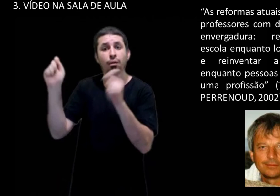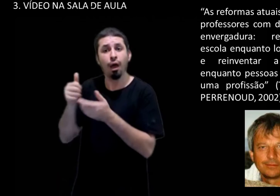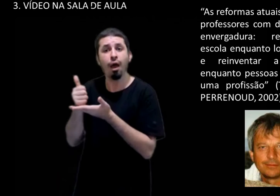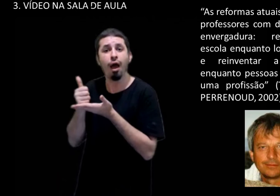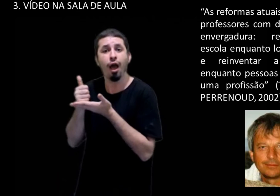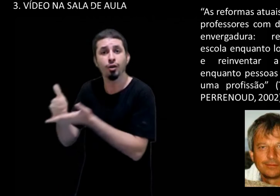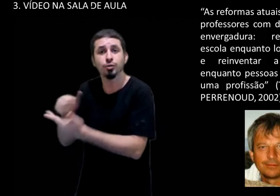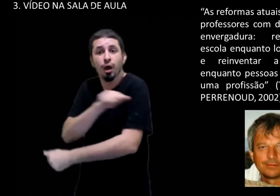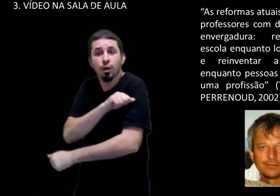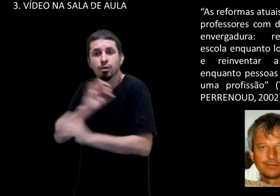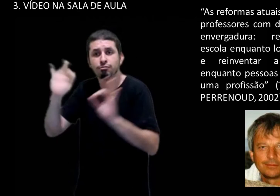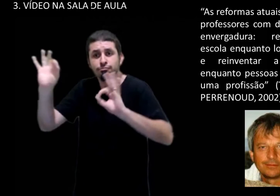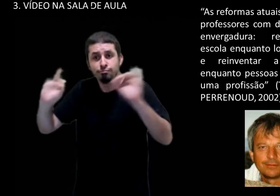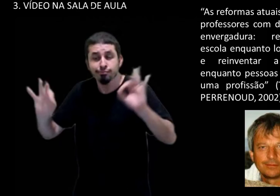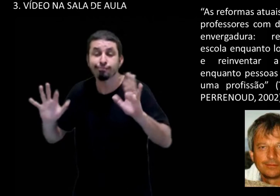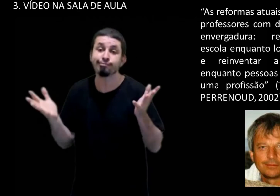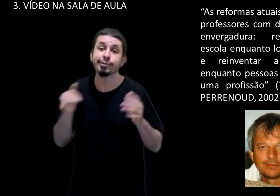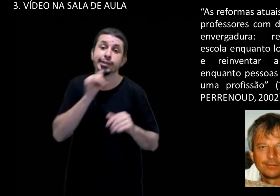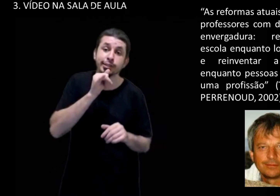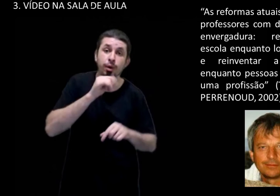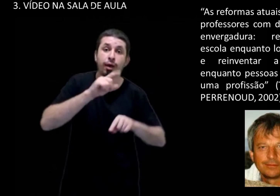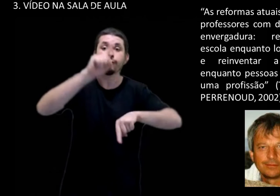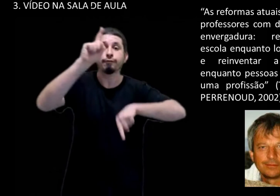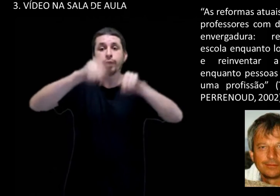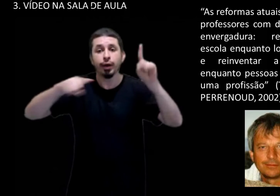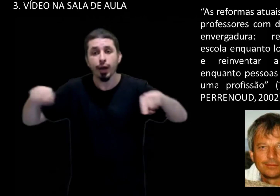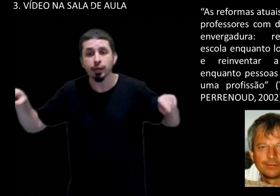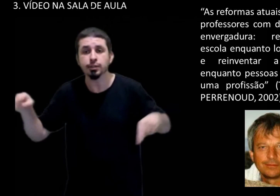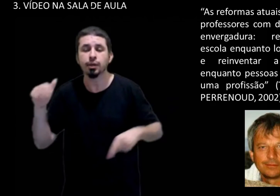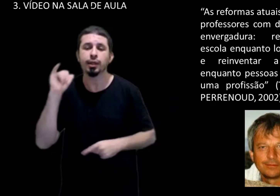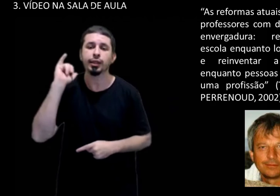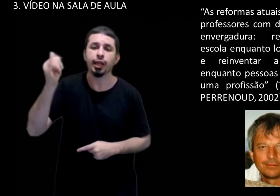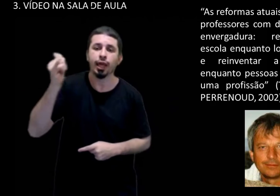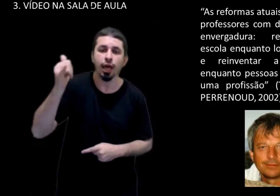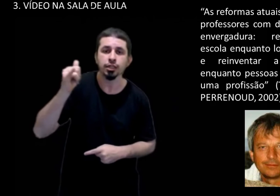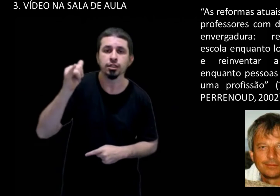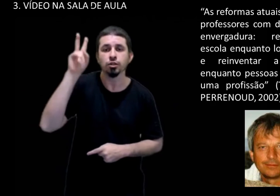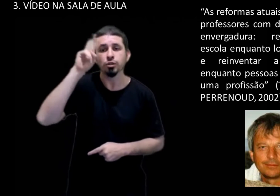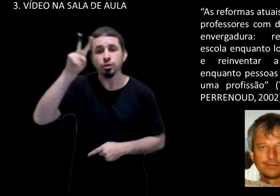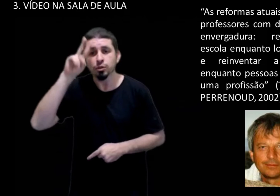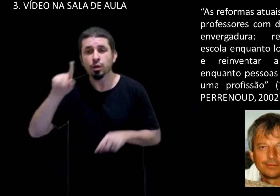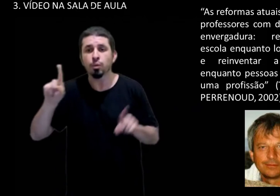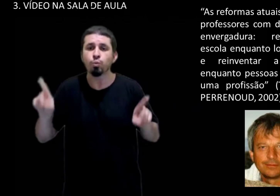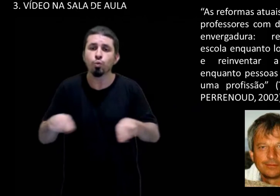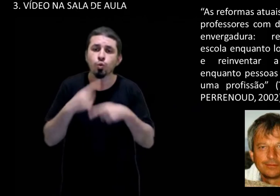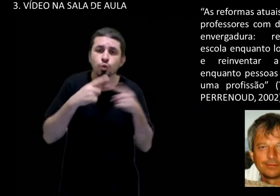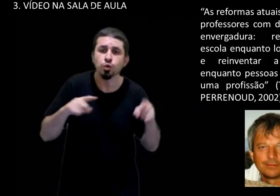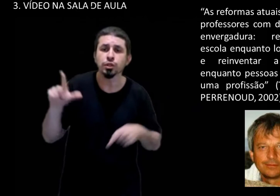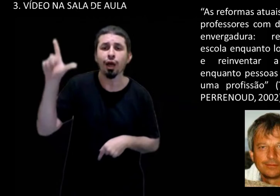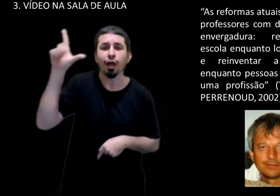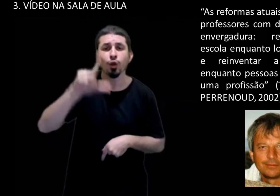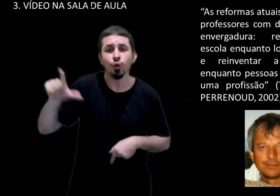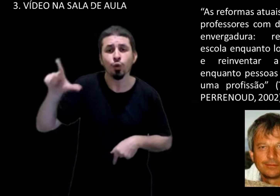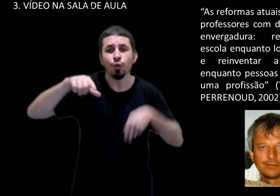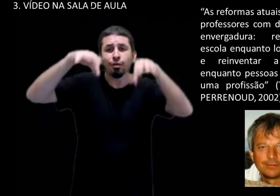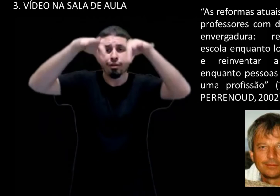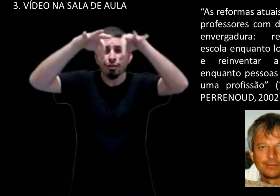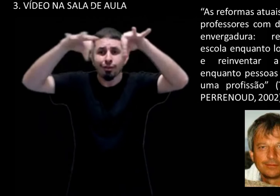música, literatura de cordel e etc. Planejamento e estruturação de personagens,